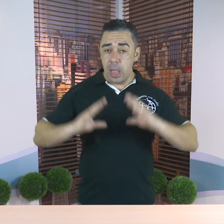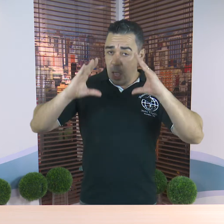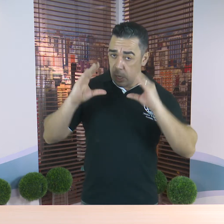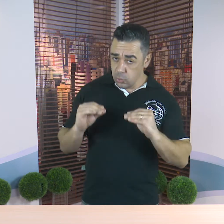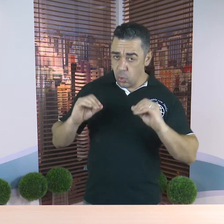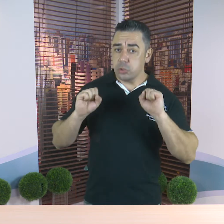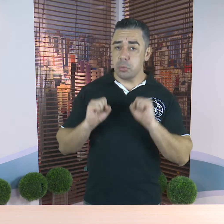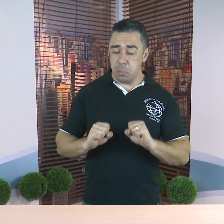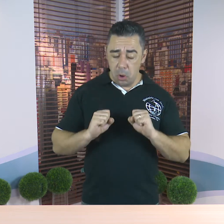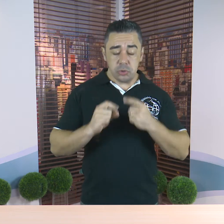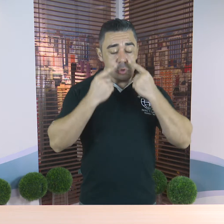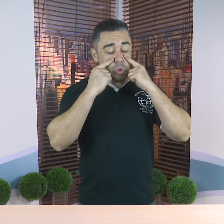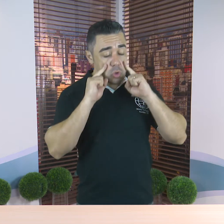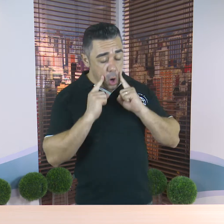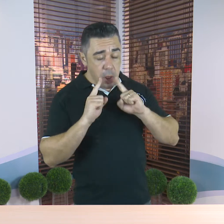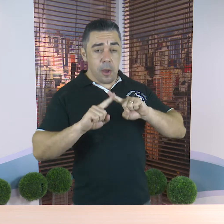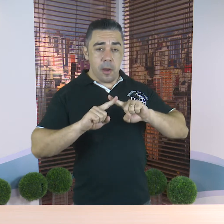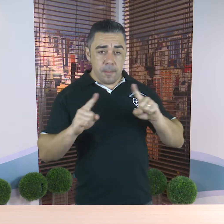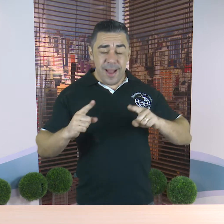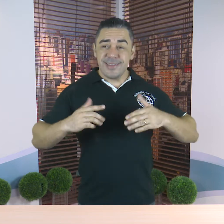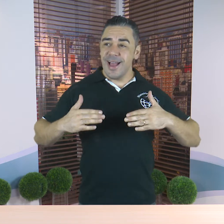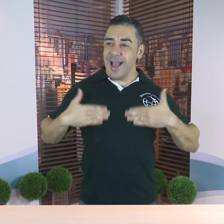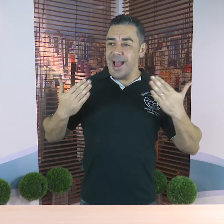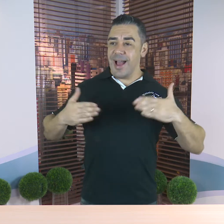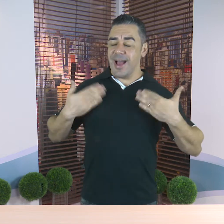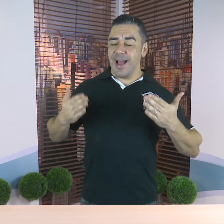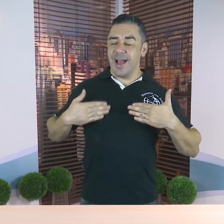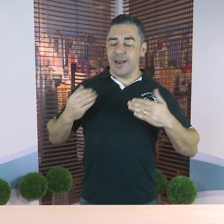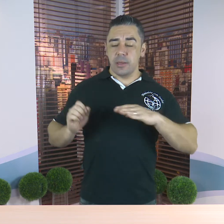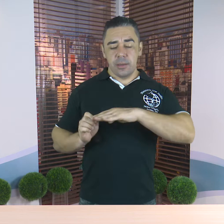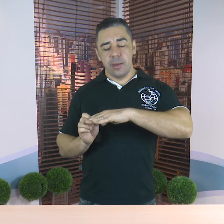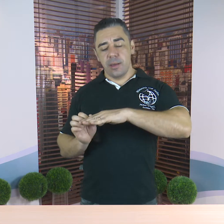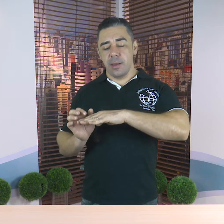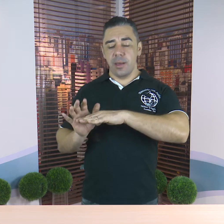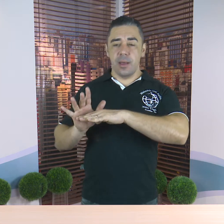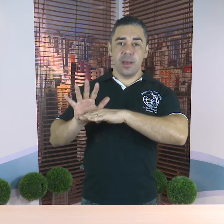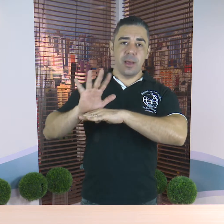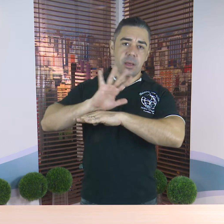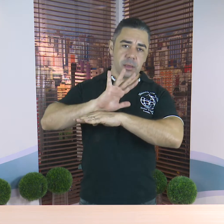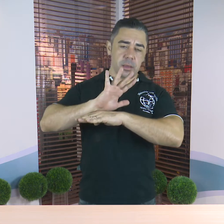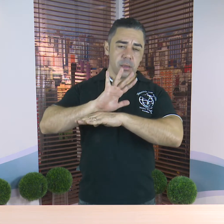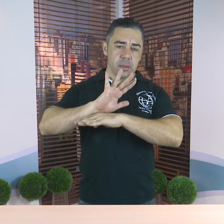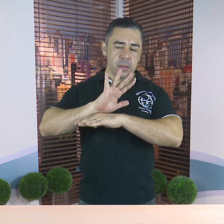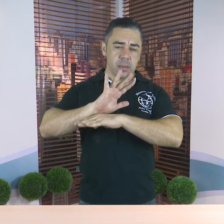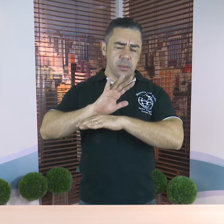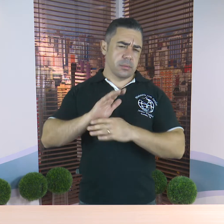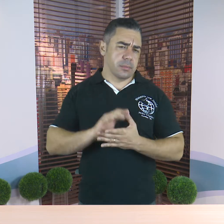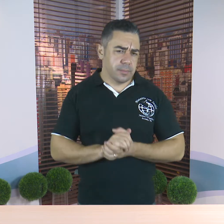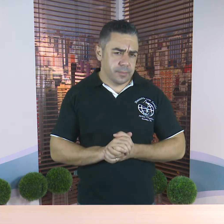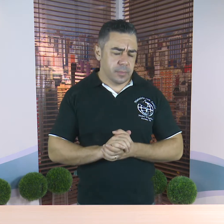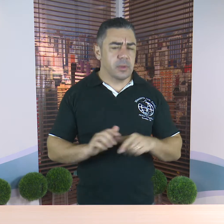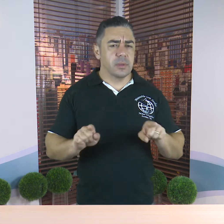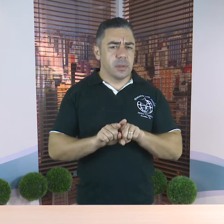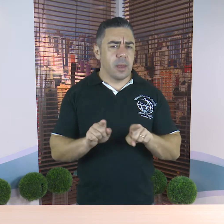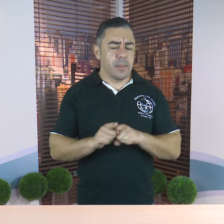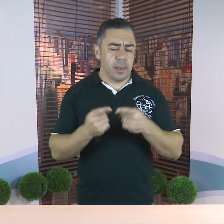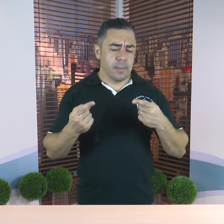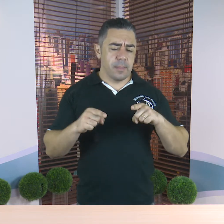choro, mas a alegria vem pela manhã." Há também o paralelismo sintético